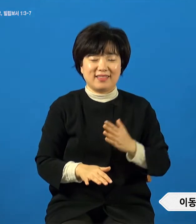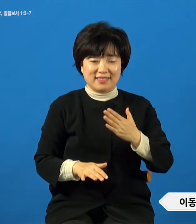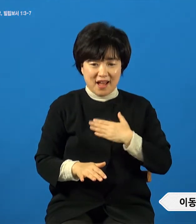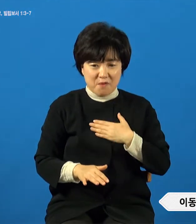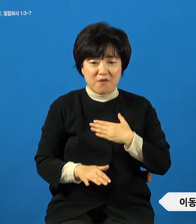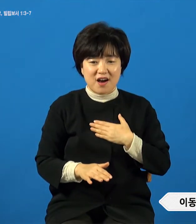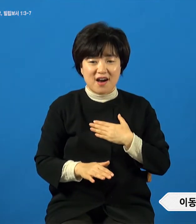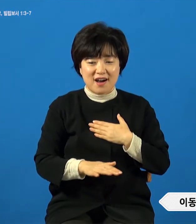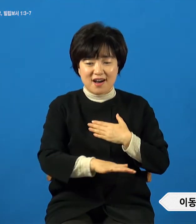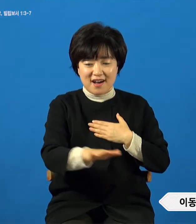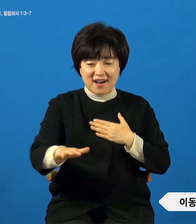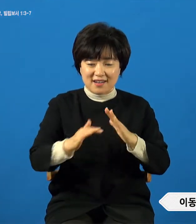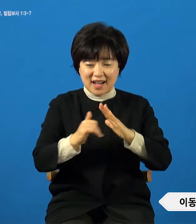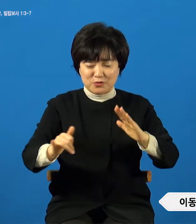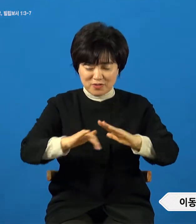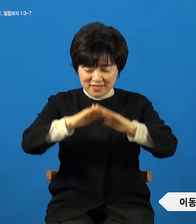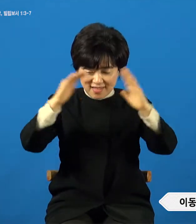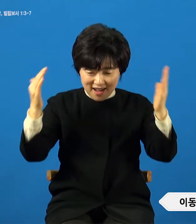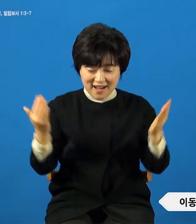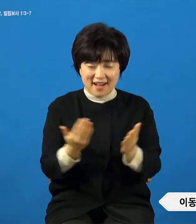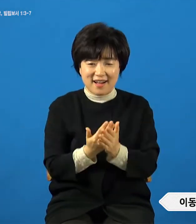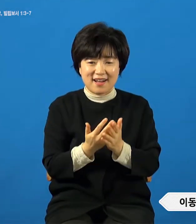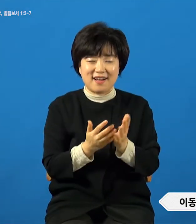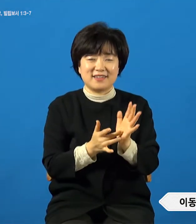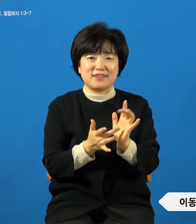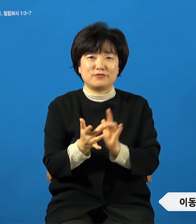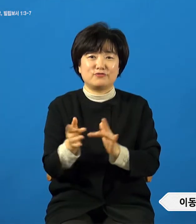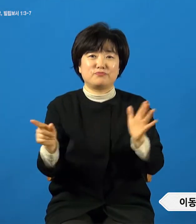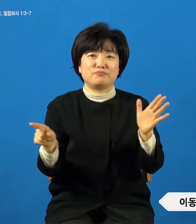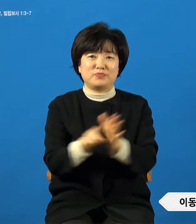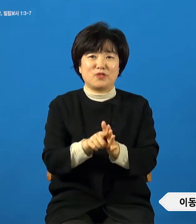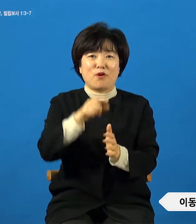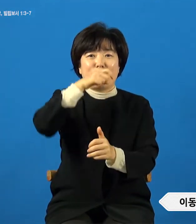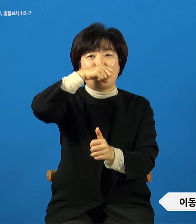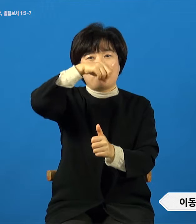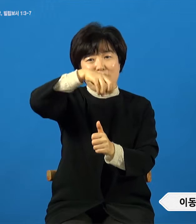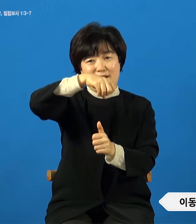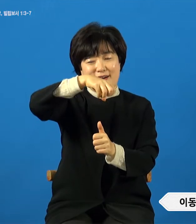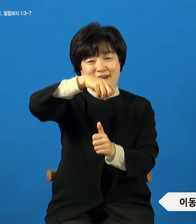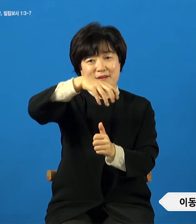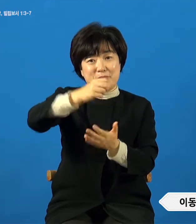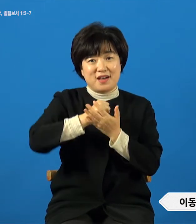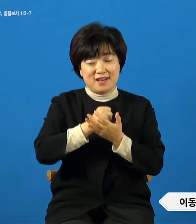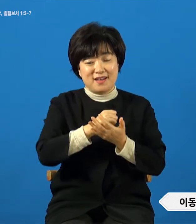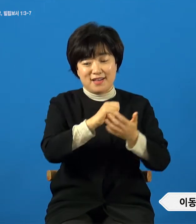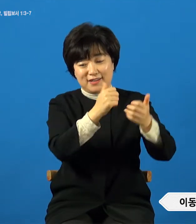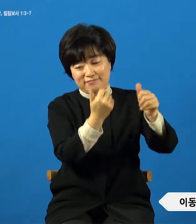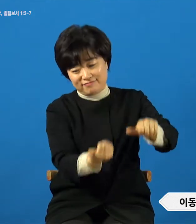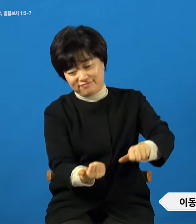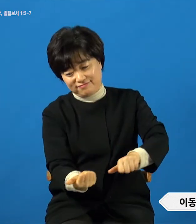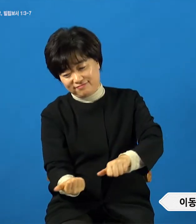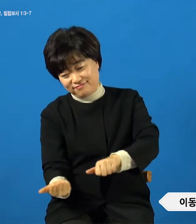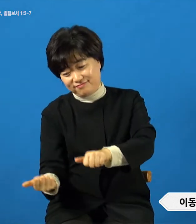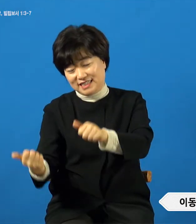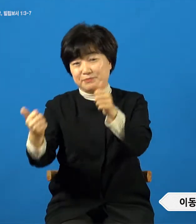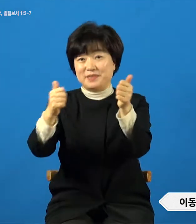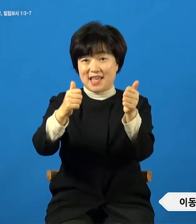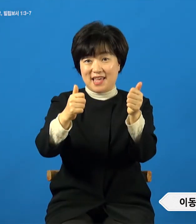함께 침례를 받았다는 사실입니다. 침례의 의미가 뭐예요? 물속에 들어갈 때 나는 예수와 함께